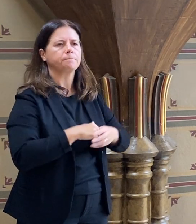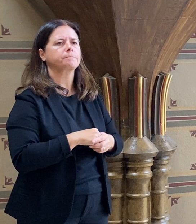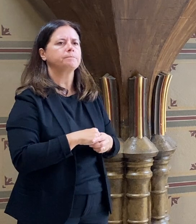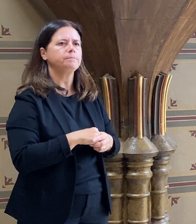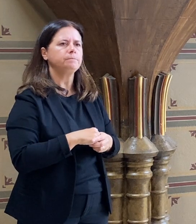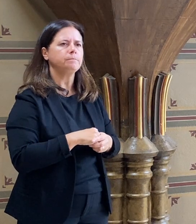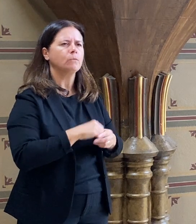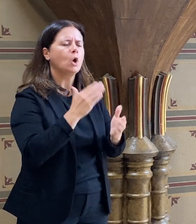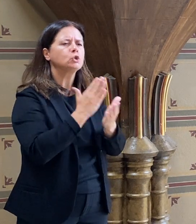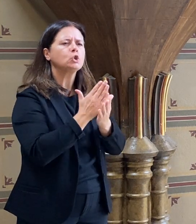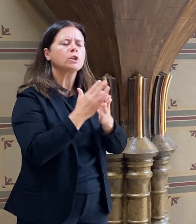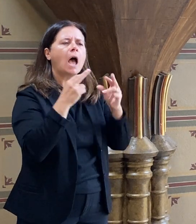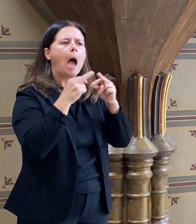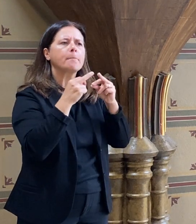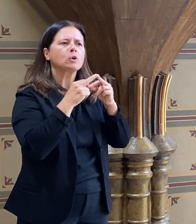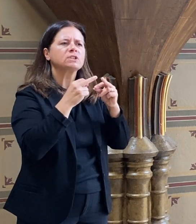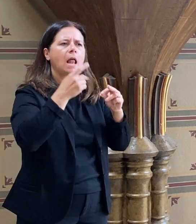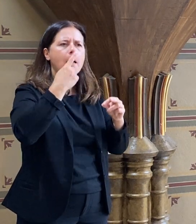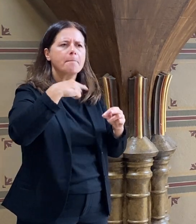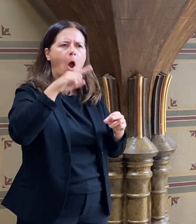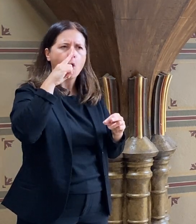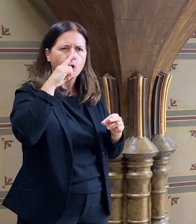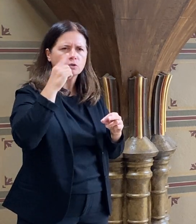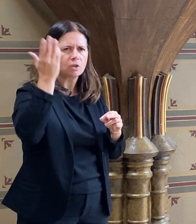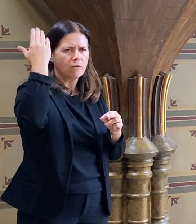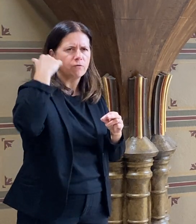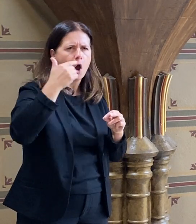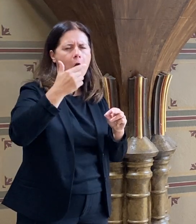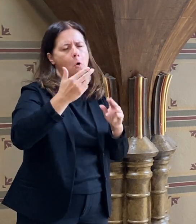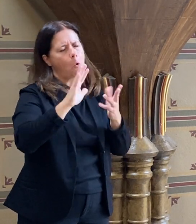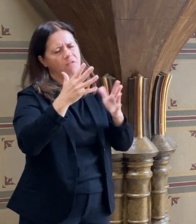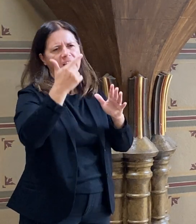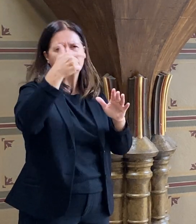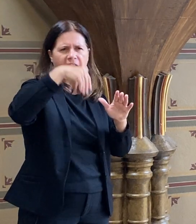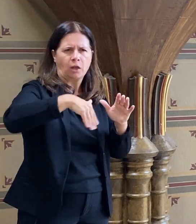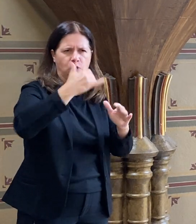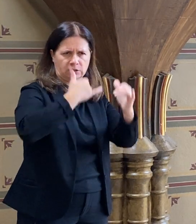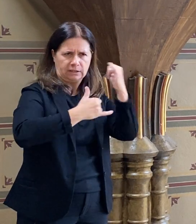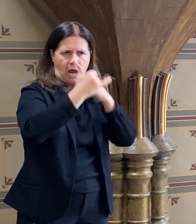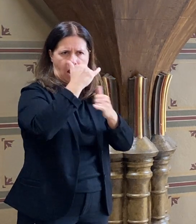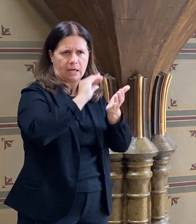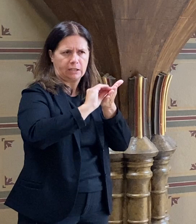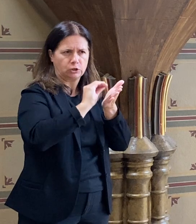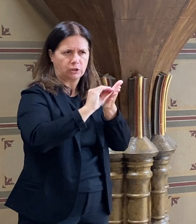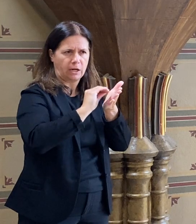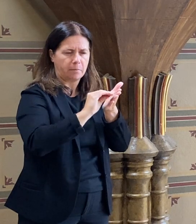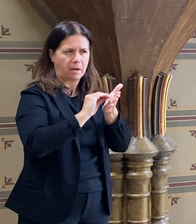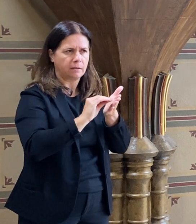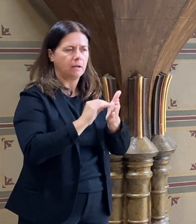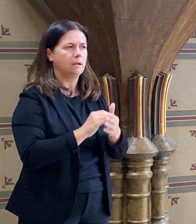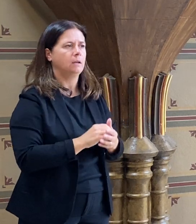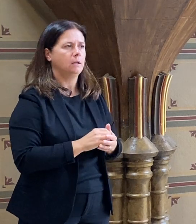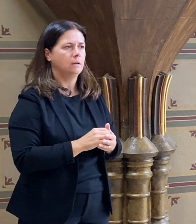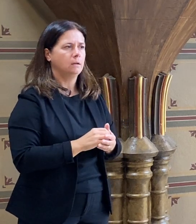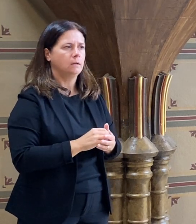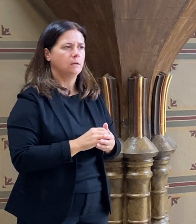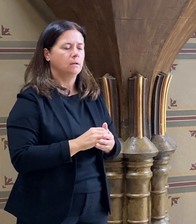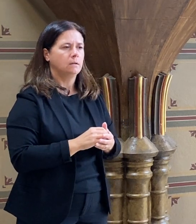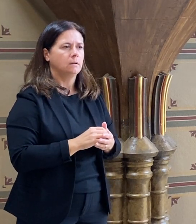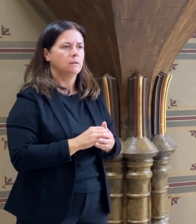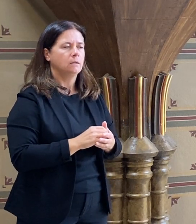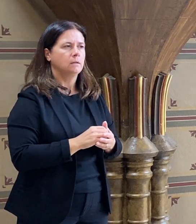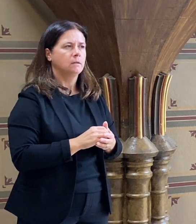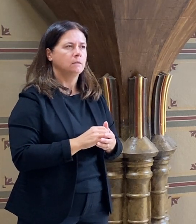den schon der Apostel Paulus vor knapp 2000 Jahren geschrieben hat, der hier einfach hierher dazu